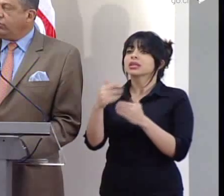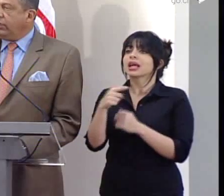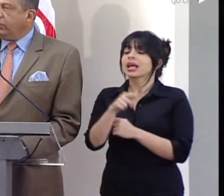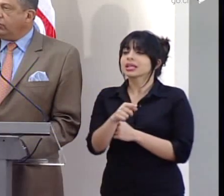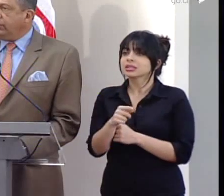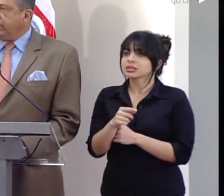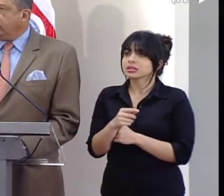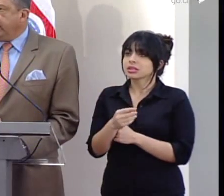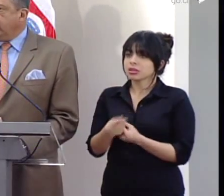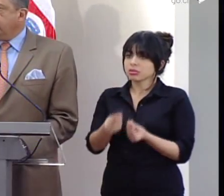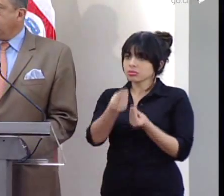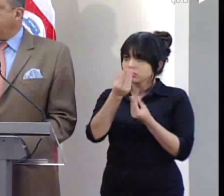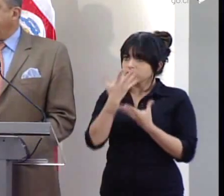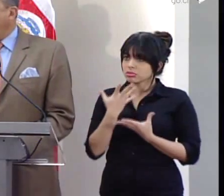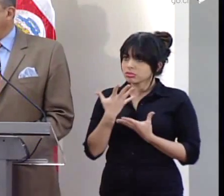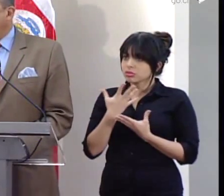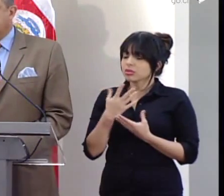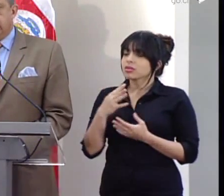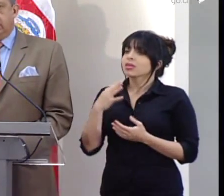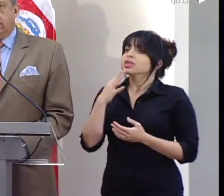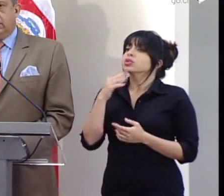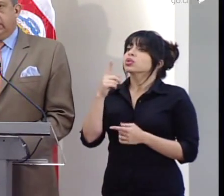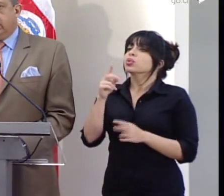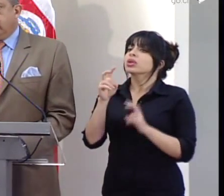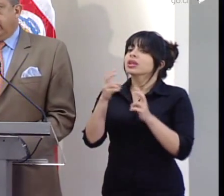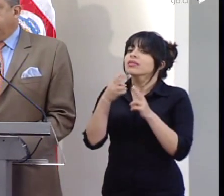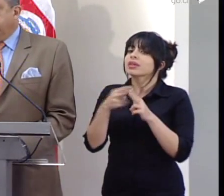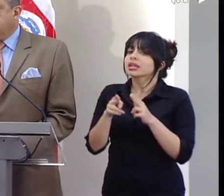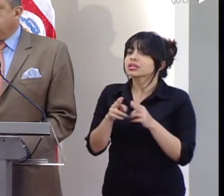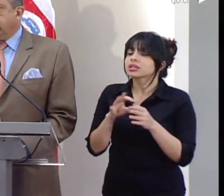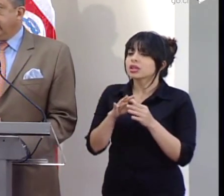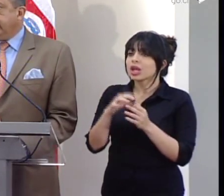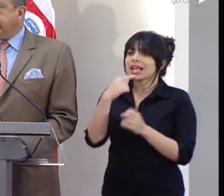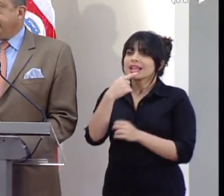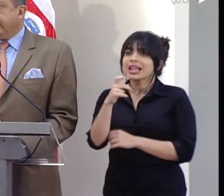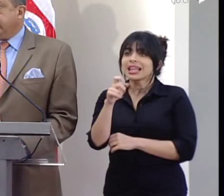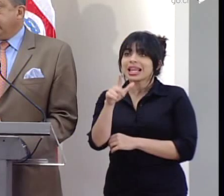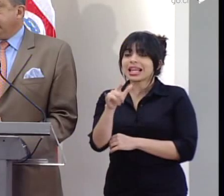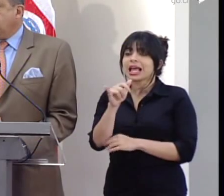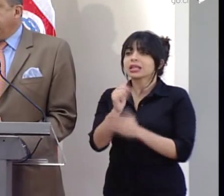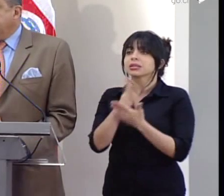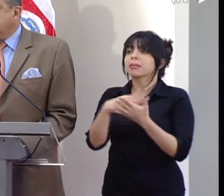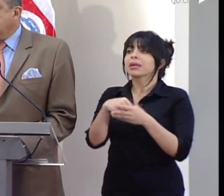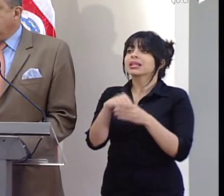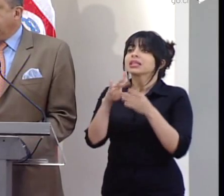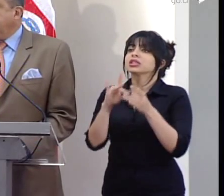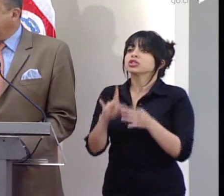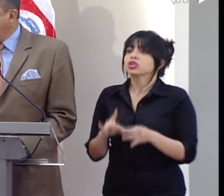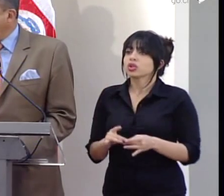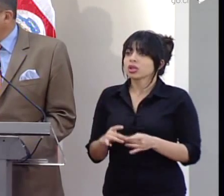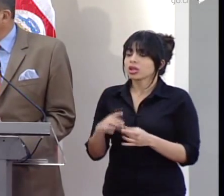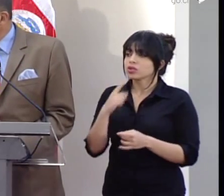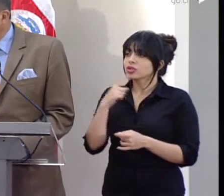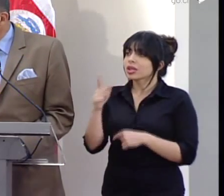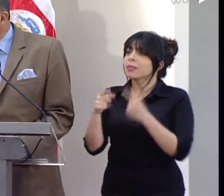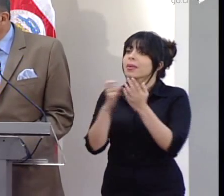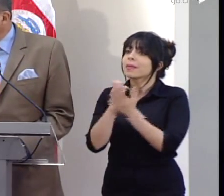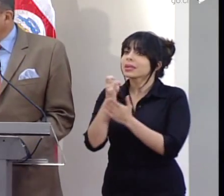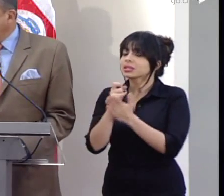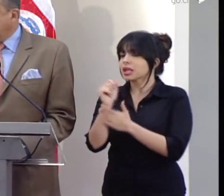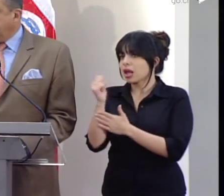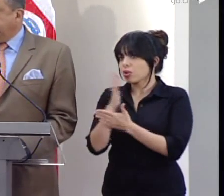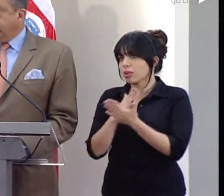lo puso en conocimiento mío, hizo una referencia de lo que le había dicho don Daniel y esa era parte de la historia. Yo le dije que investigaría la